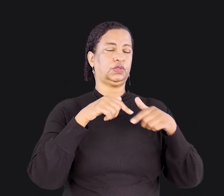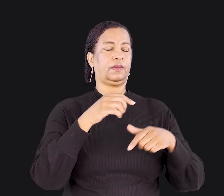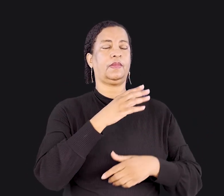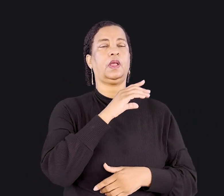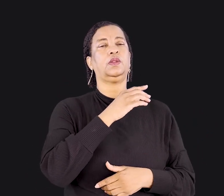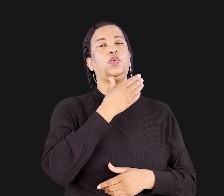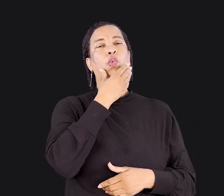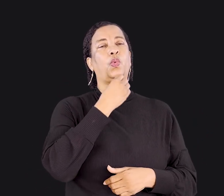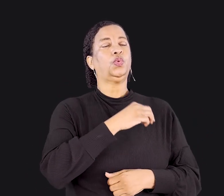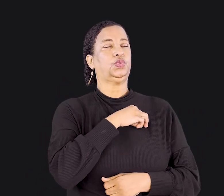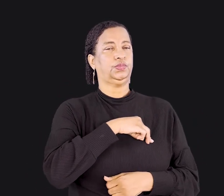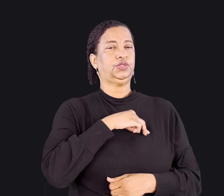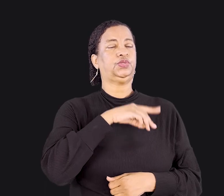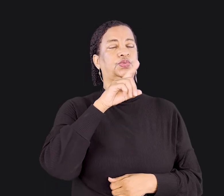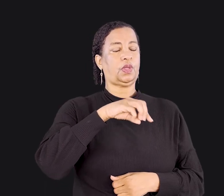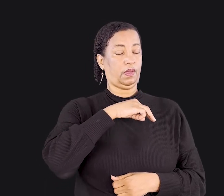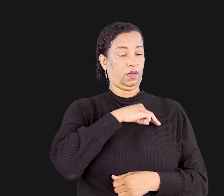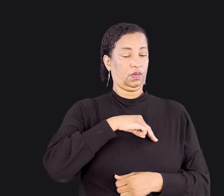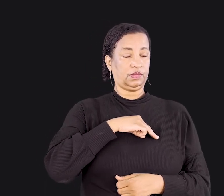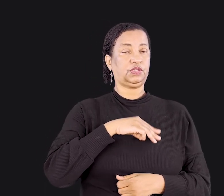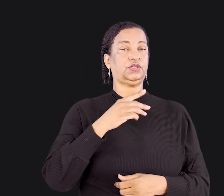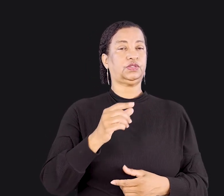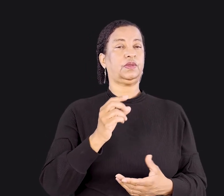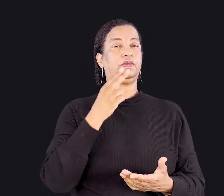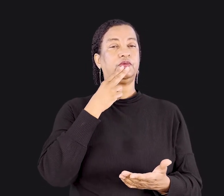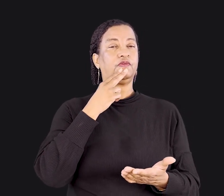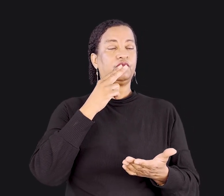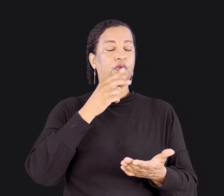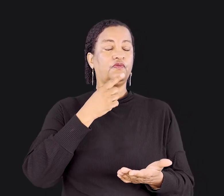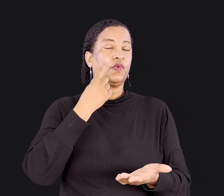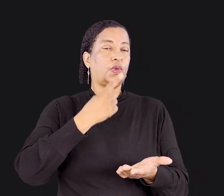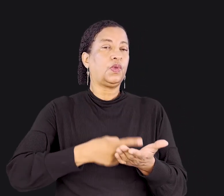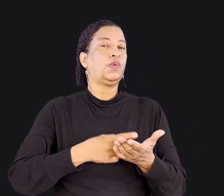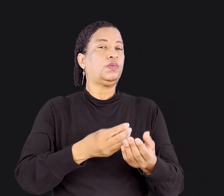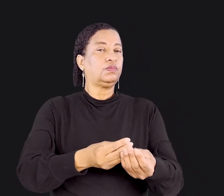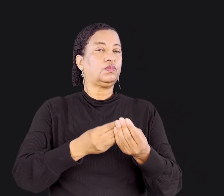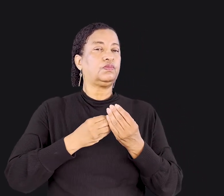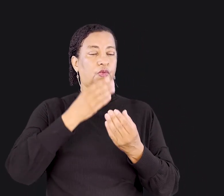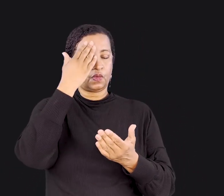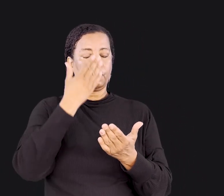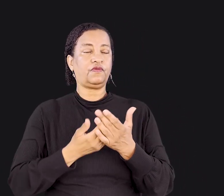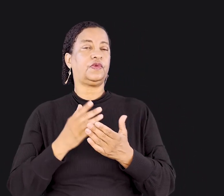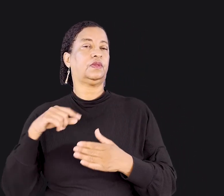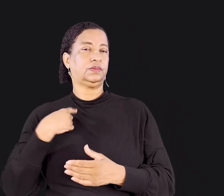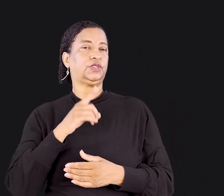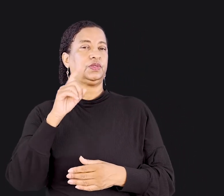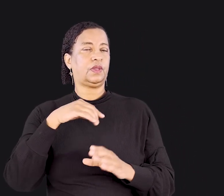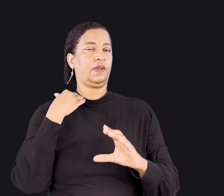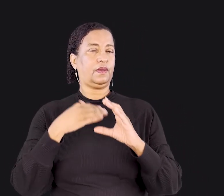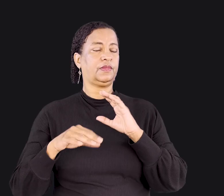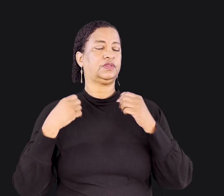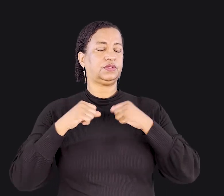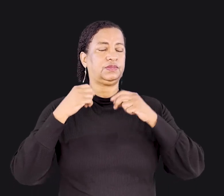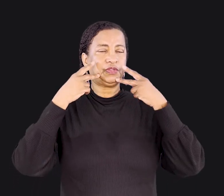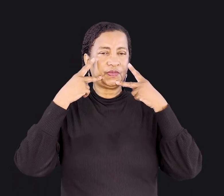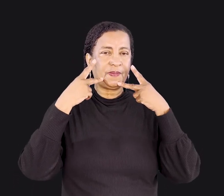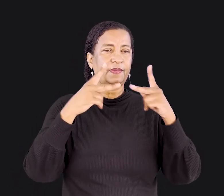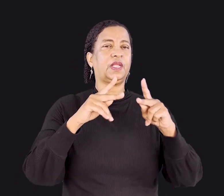ministro. Este é o ministério que nos foi confiado. E esta é a mensagem que devemos pregar. Quando